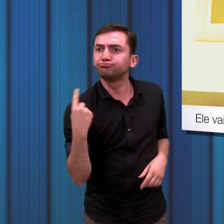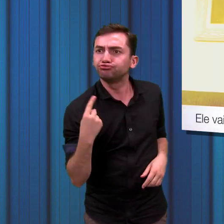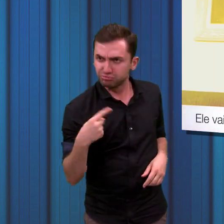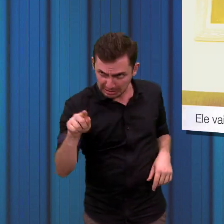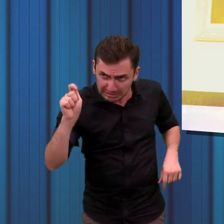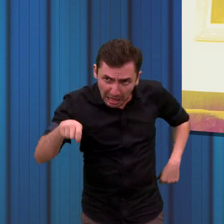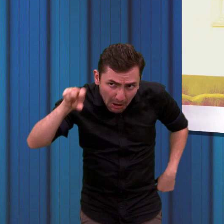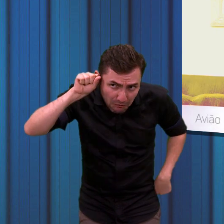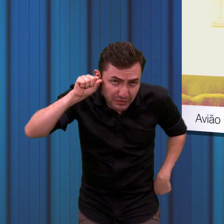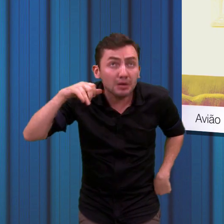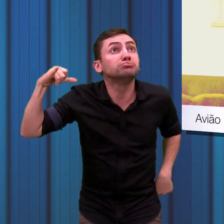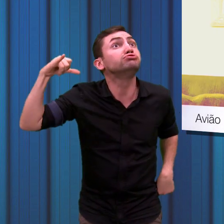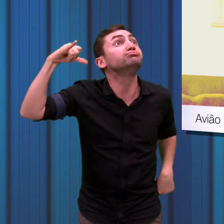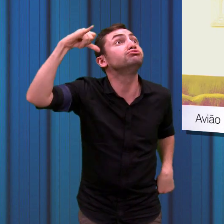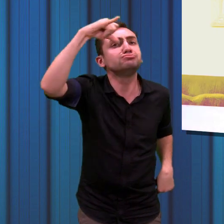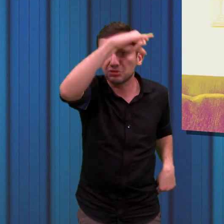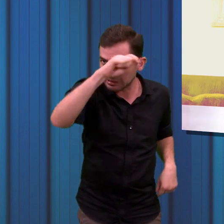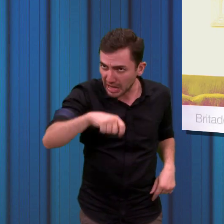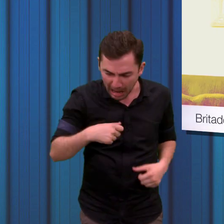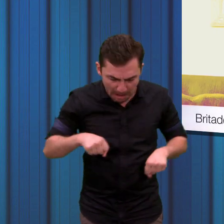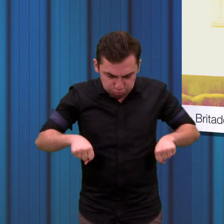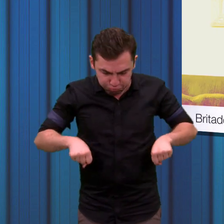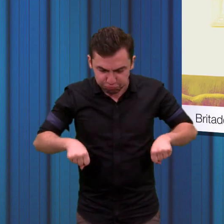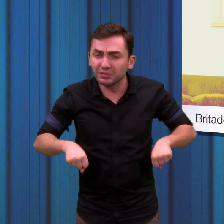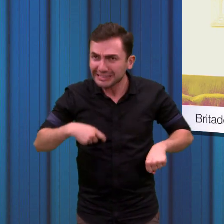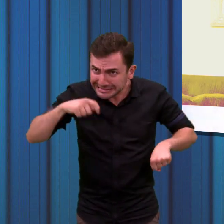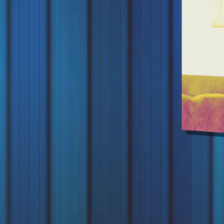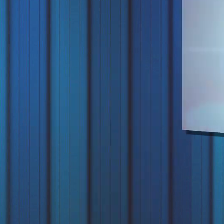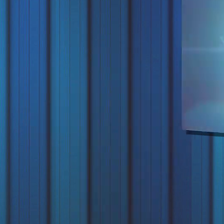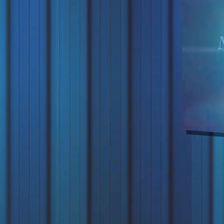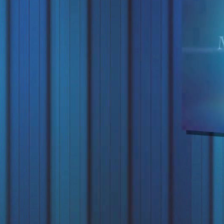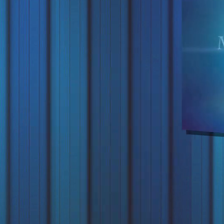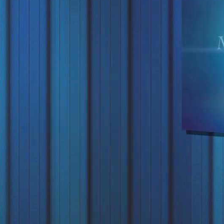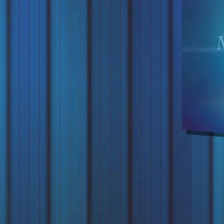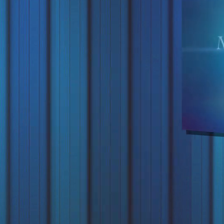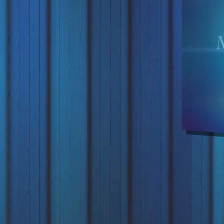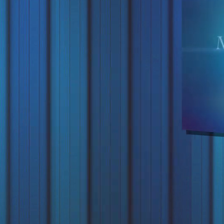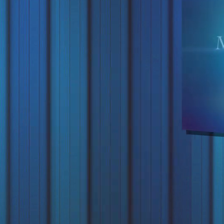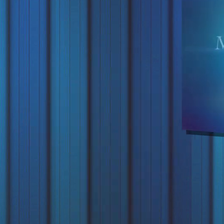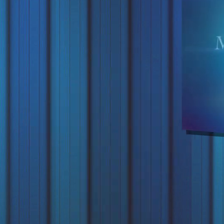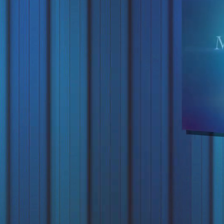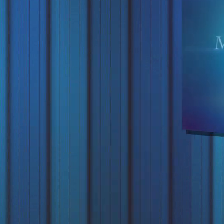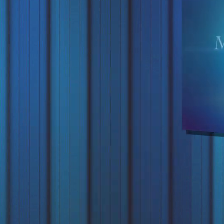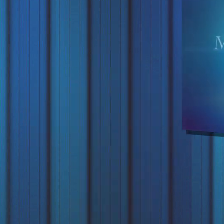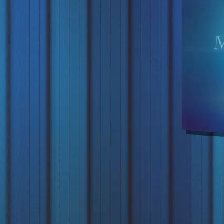ouvir um liquidificador? Avião? Britadeira?